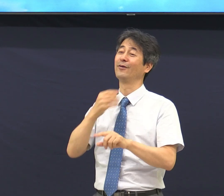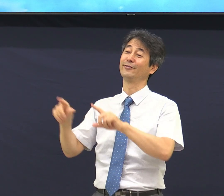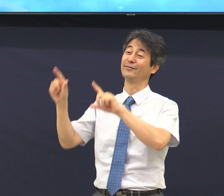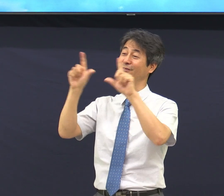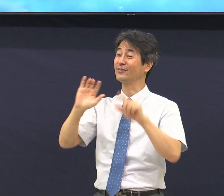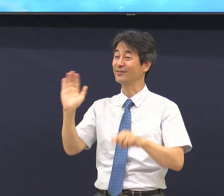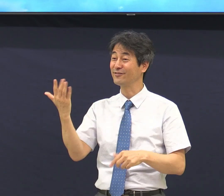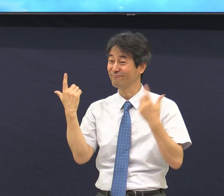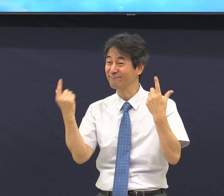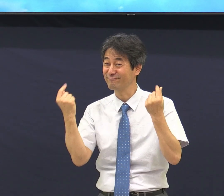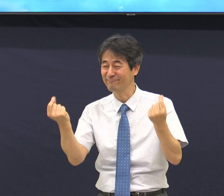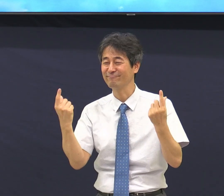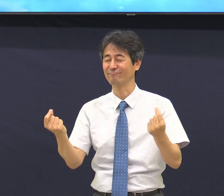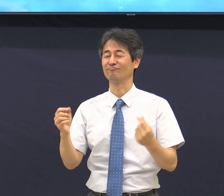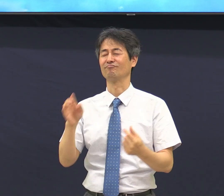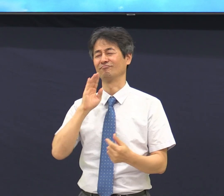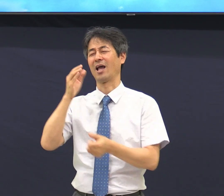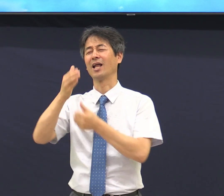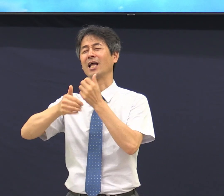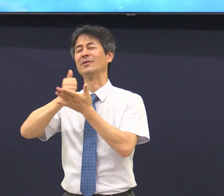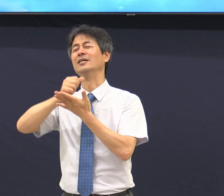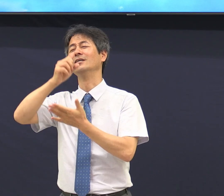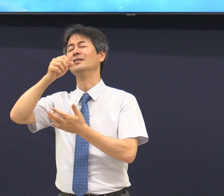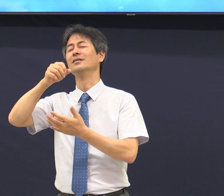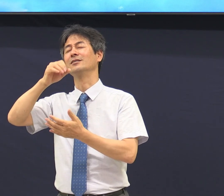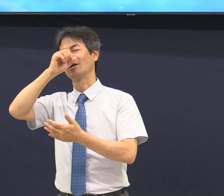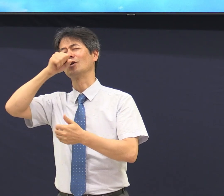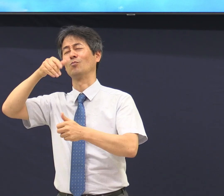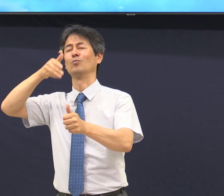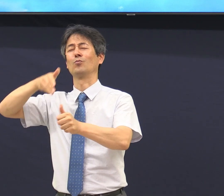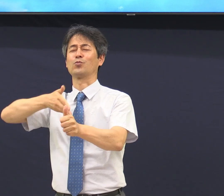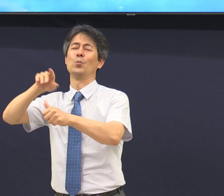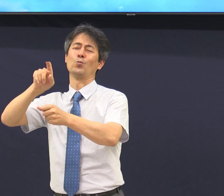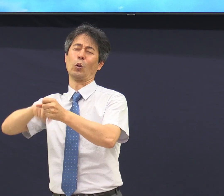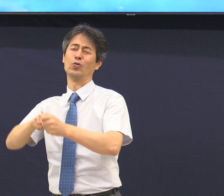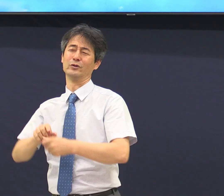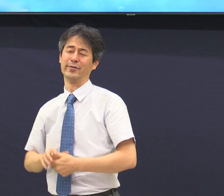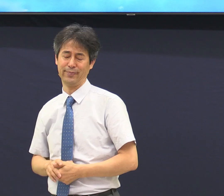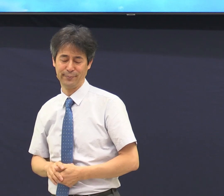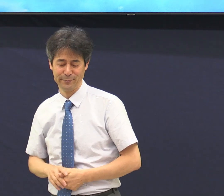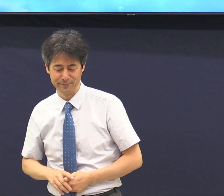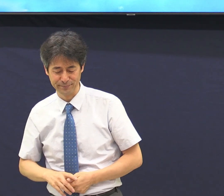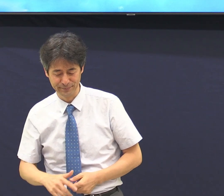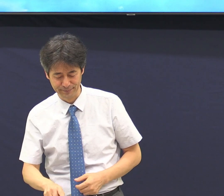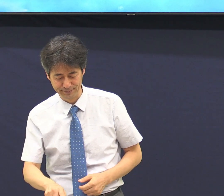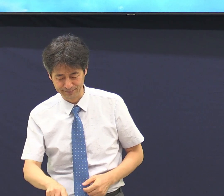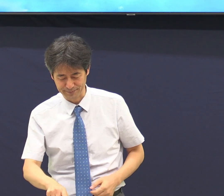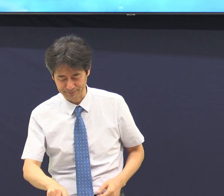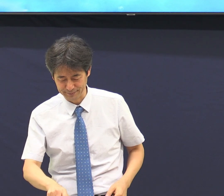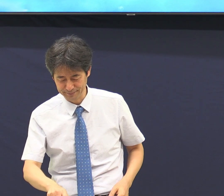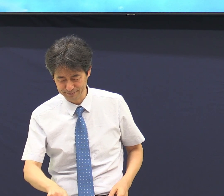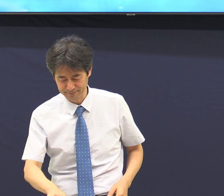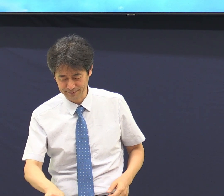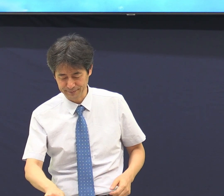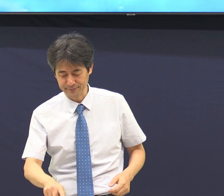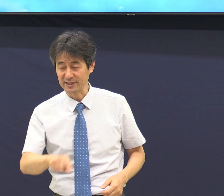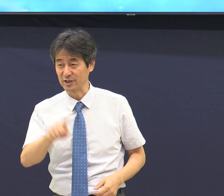먹을 게 없어 굶게 죽는 것이 마땅하지만 하나님께서 선한 섭리로 이끄셔서 그 땅이 먹을 수 있는